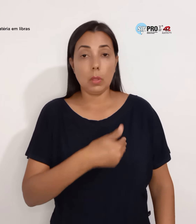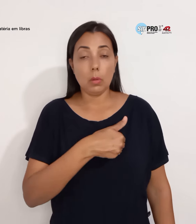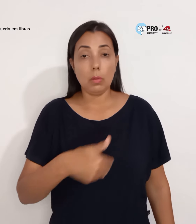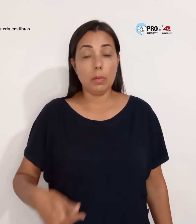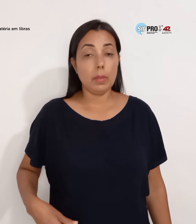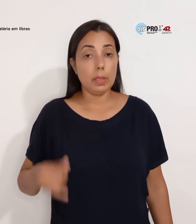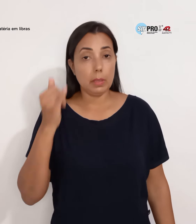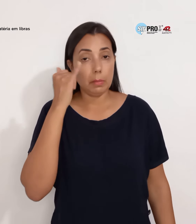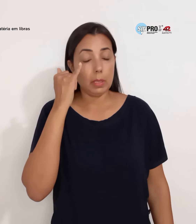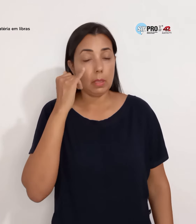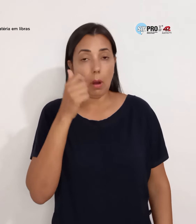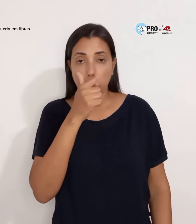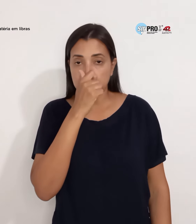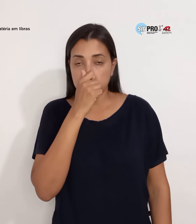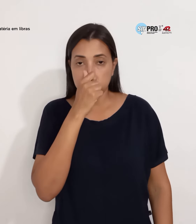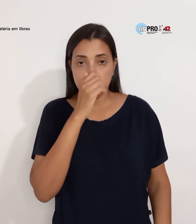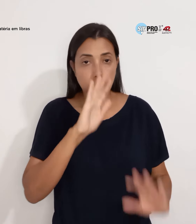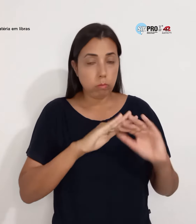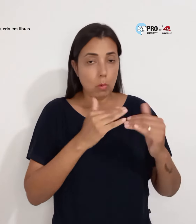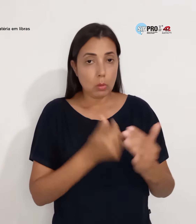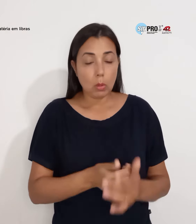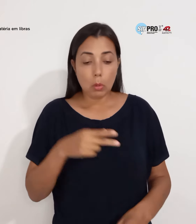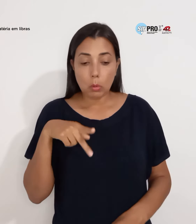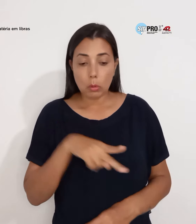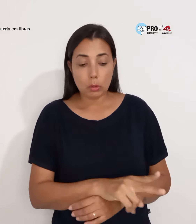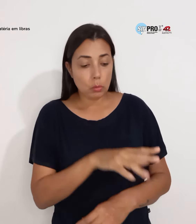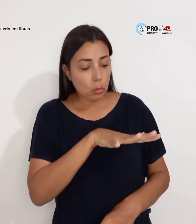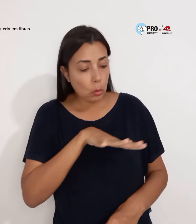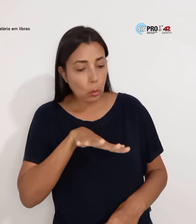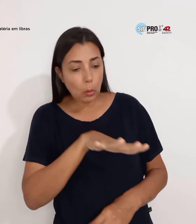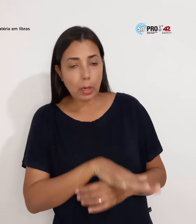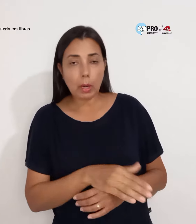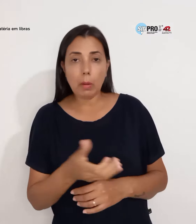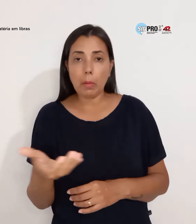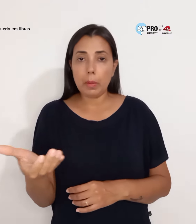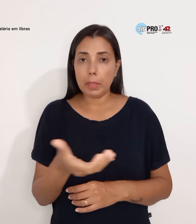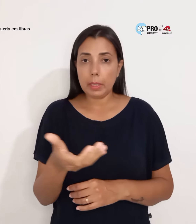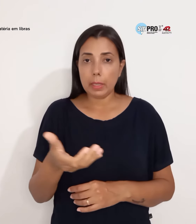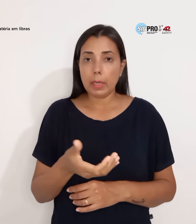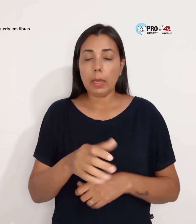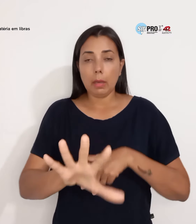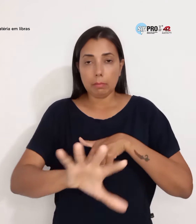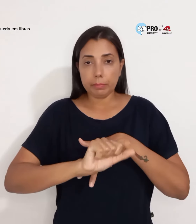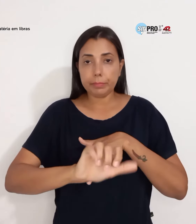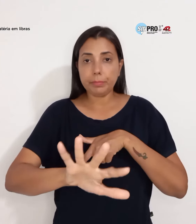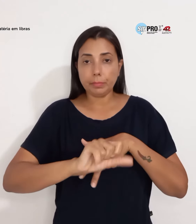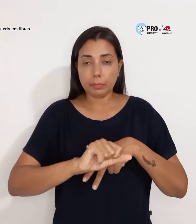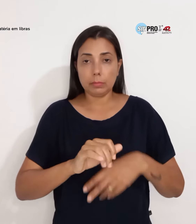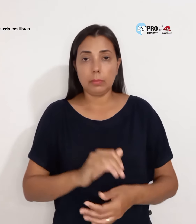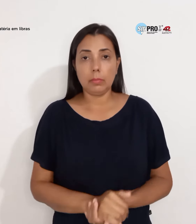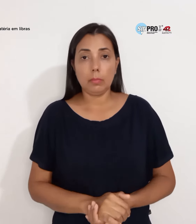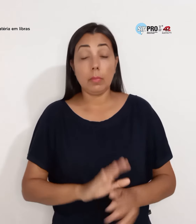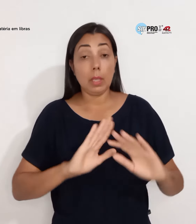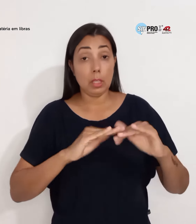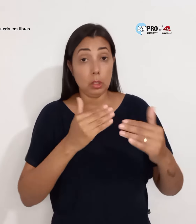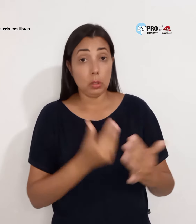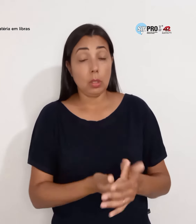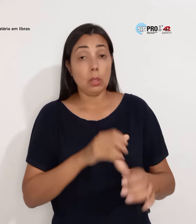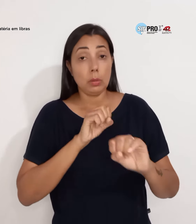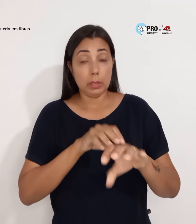Governo ibanês superlota escolas e mantém ambientes favoráveis à contaminação. As escolas da rede